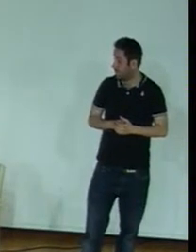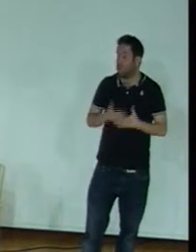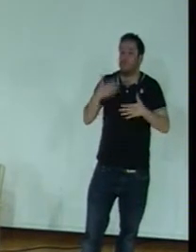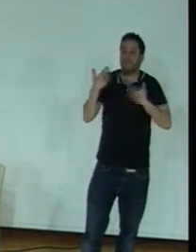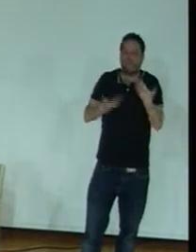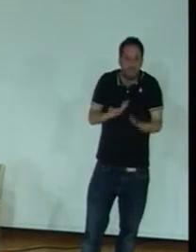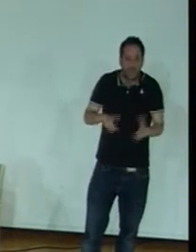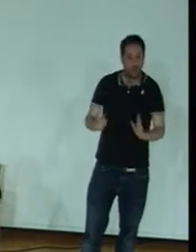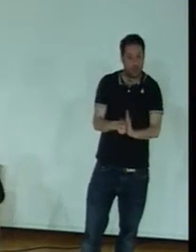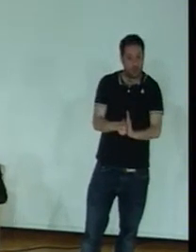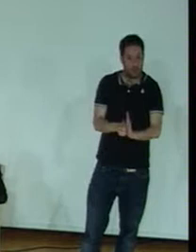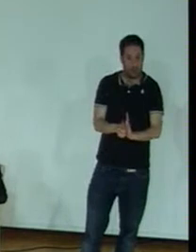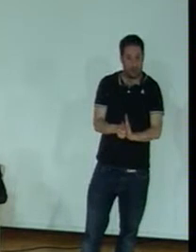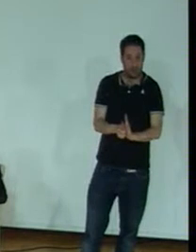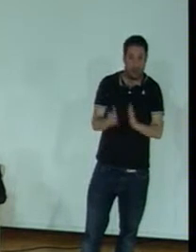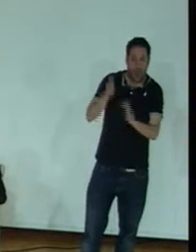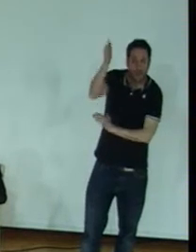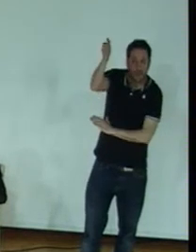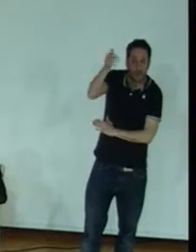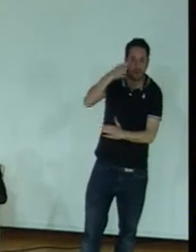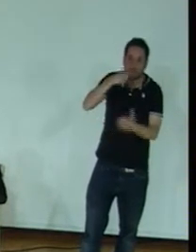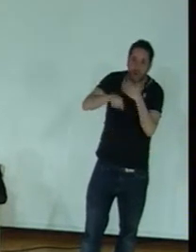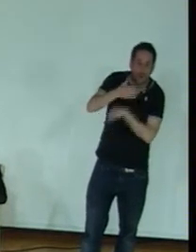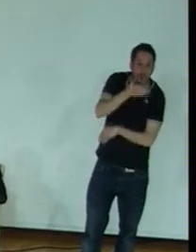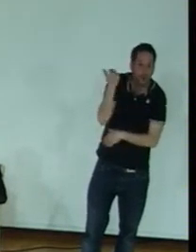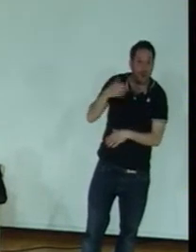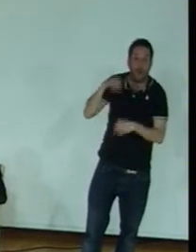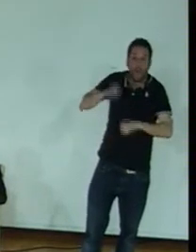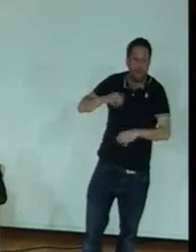Et donc à partir du moment où, encore une fois, l'avenir n'est pas écrit, qu'on peut se retrouver avec un